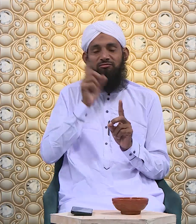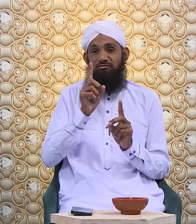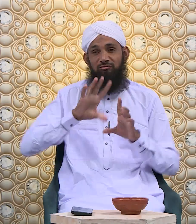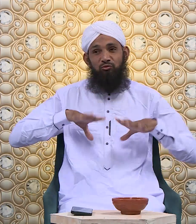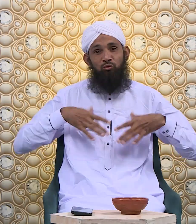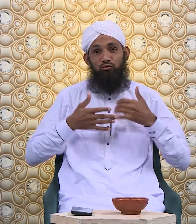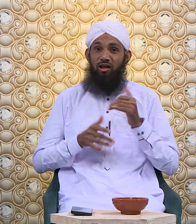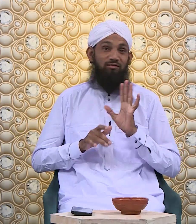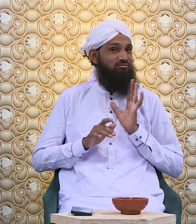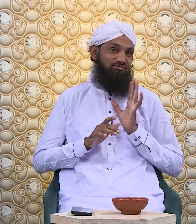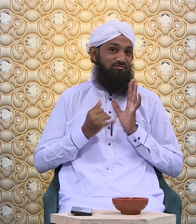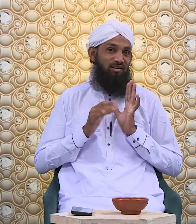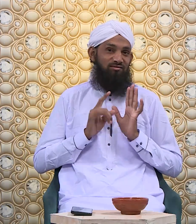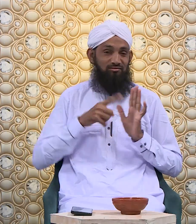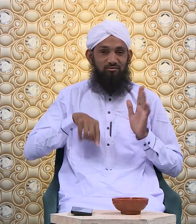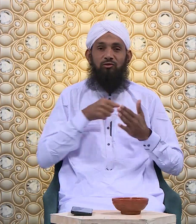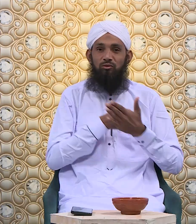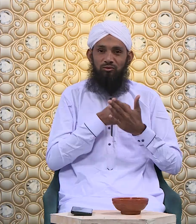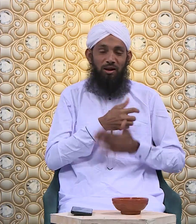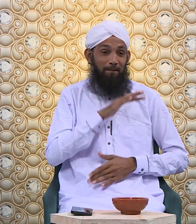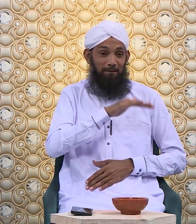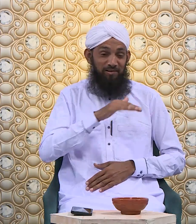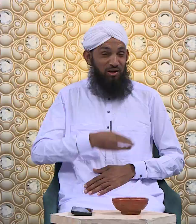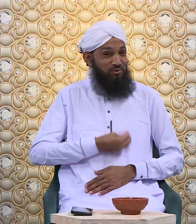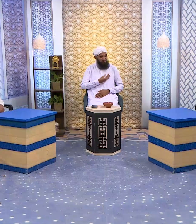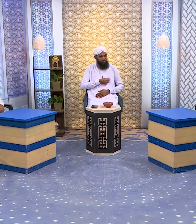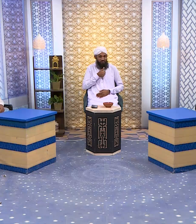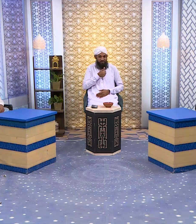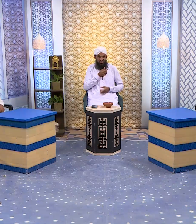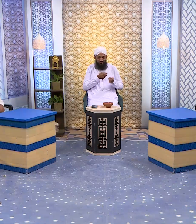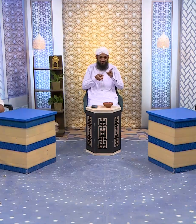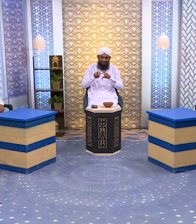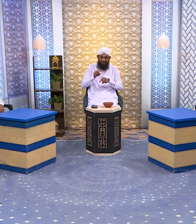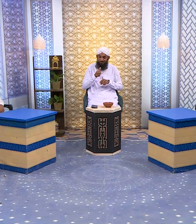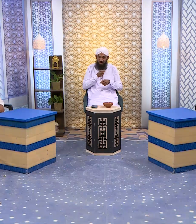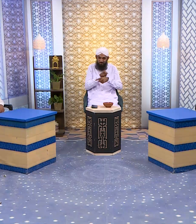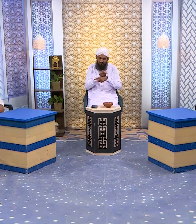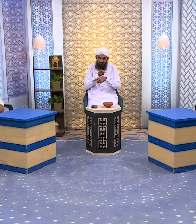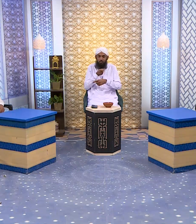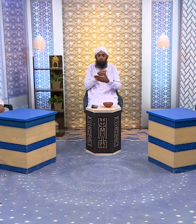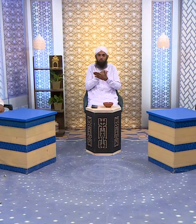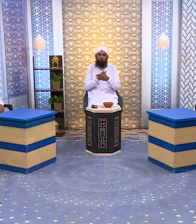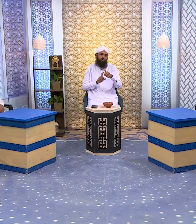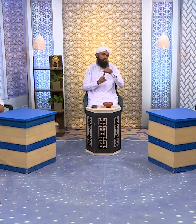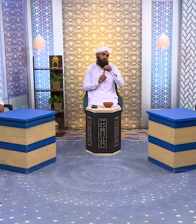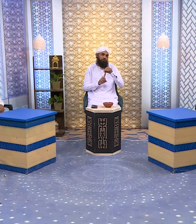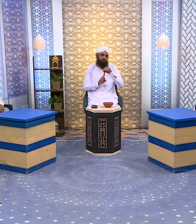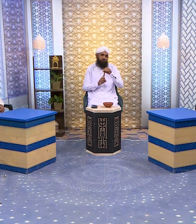انتہائی نقصان کا باعث بن سکتا ہے لہذا بچوں کی دل جوئی اور ان کی بہترین تربیت و پرورش کی پوری پوری کوشش کرنی چاہیے